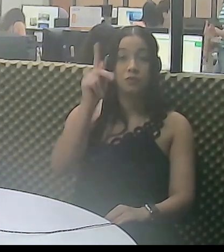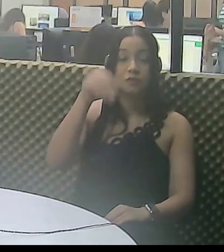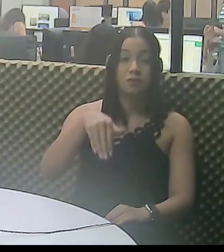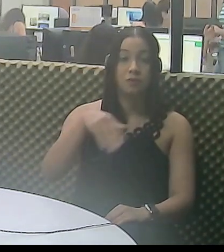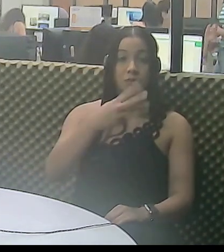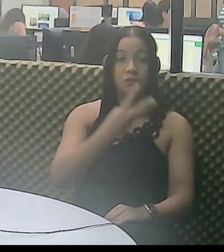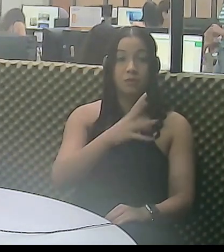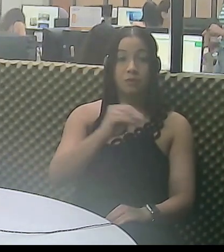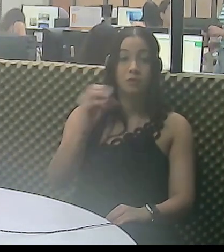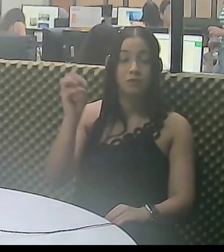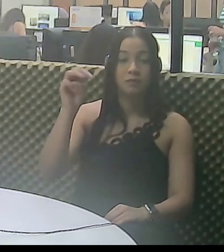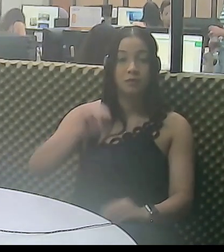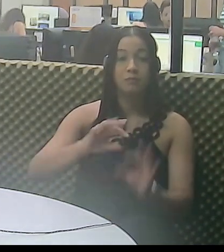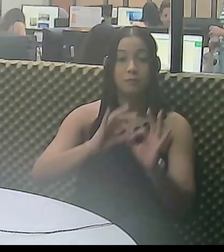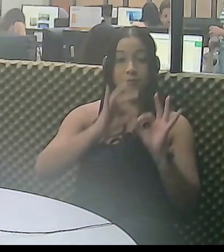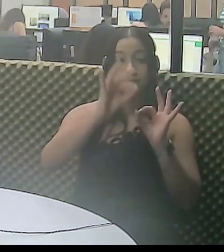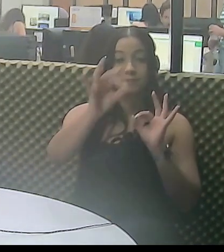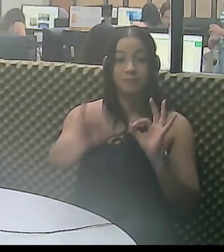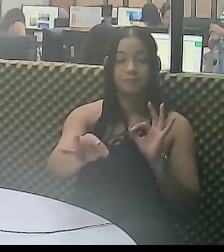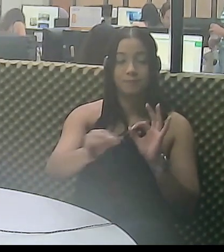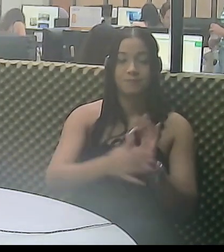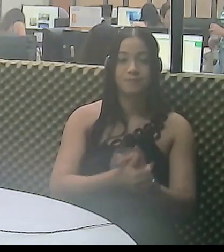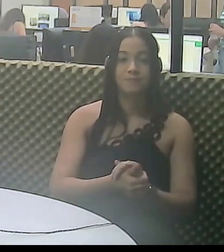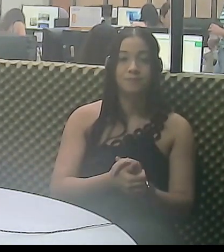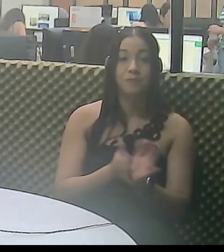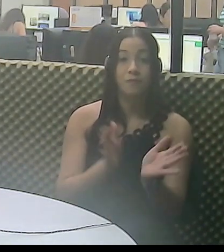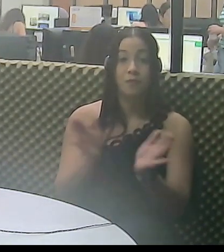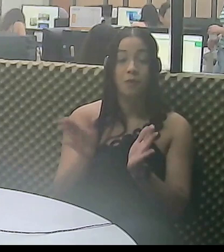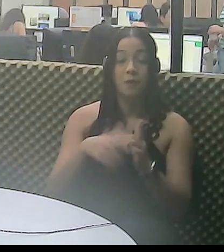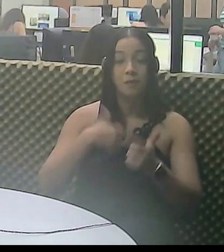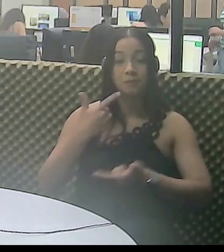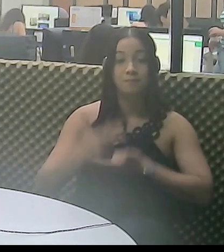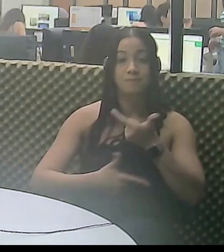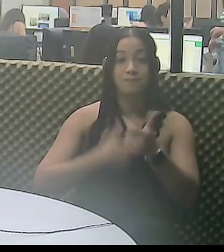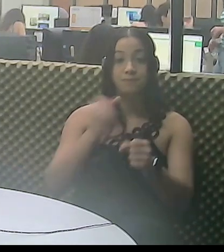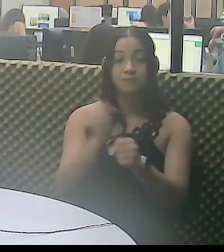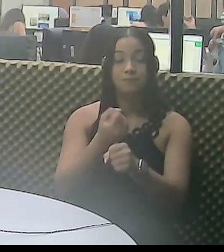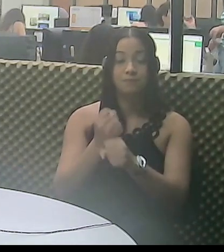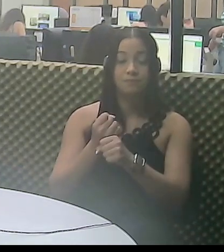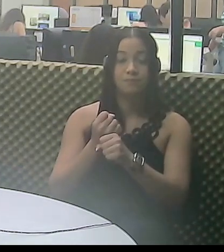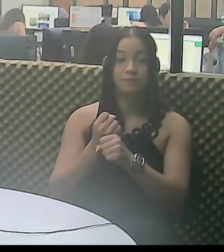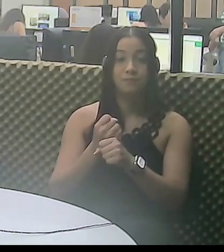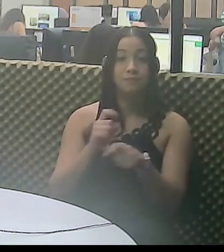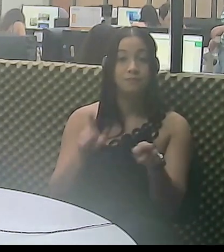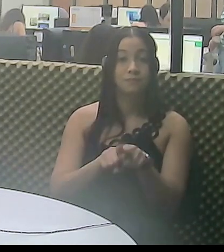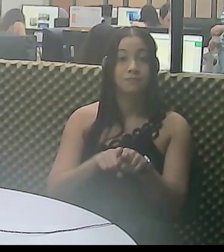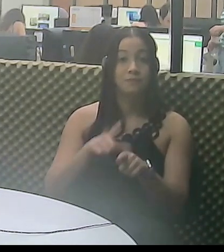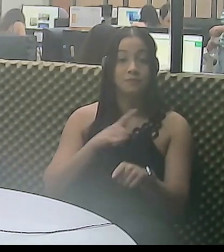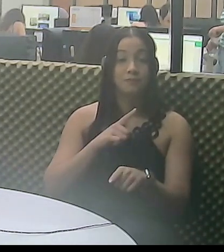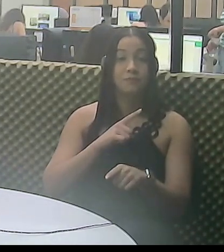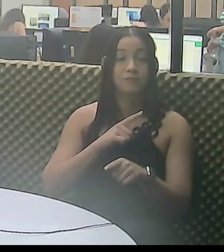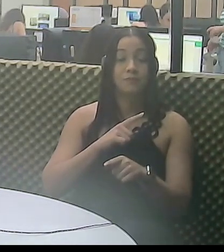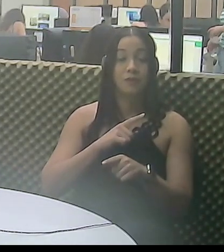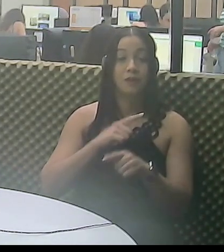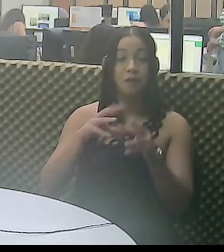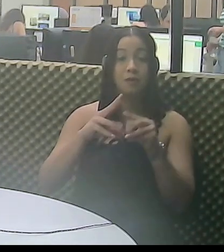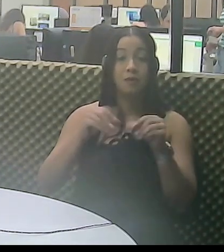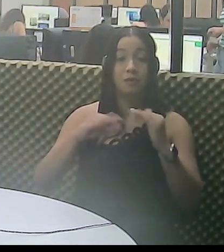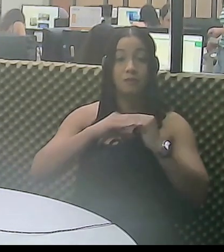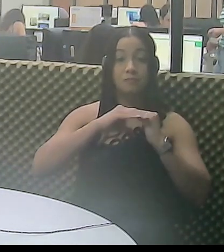3 quilômetros e 300 metros de extensão. Paralelamente ao serviço de concretagem, ocorre o serviço de terraplanagem